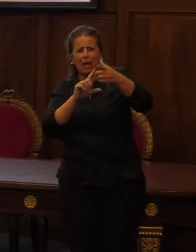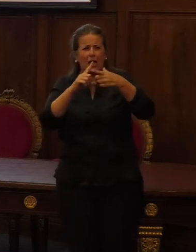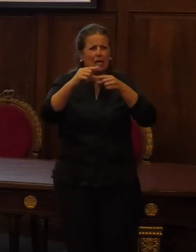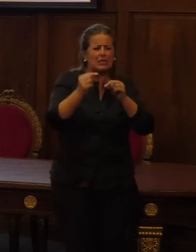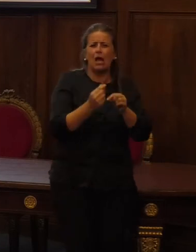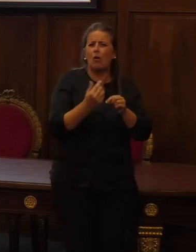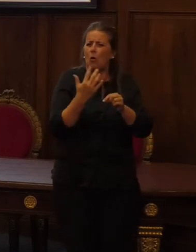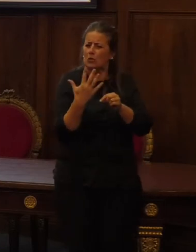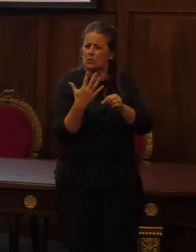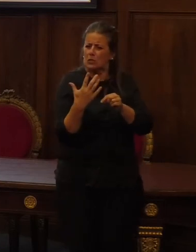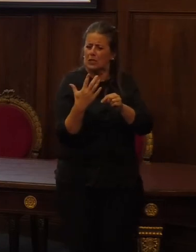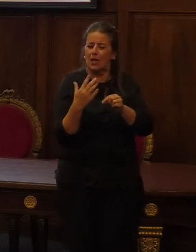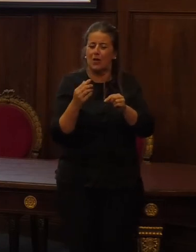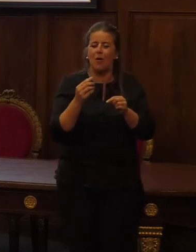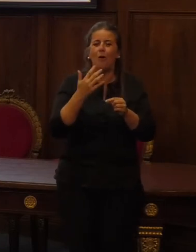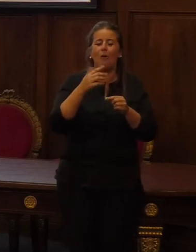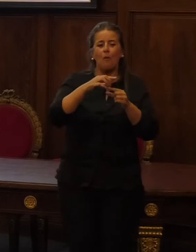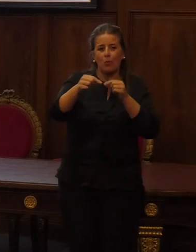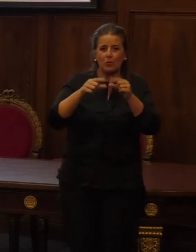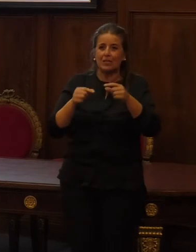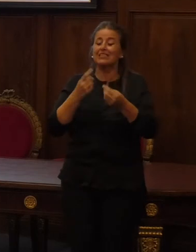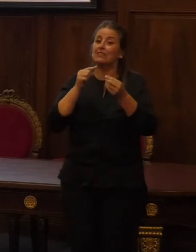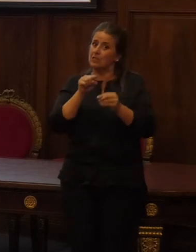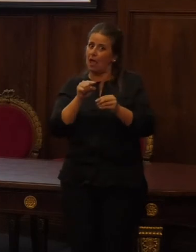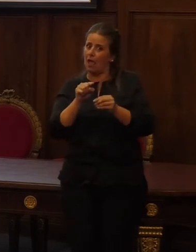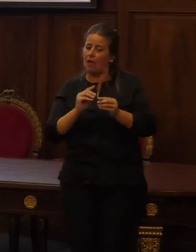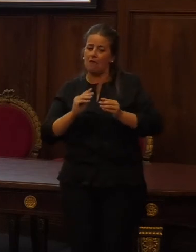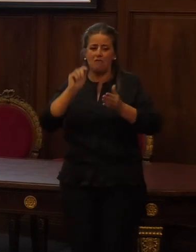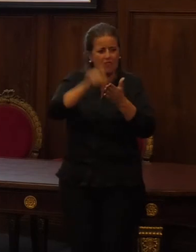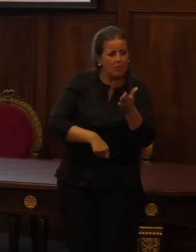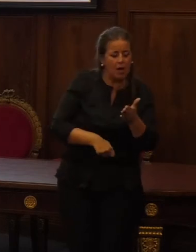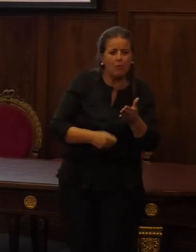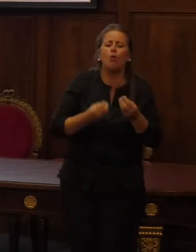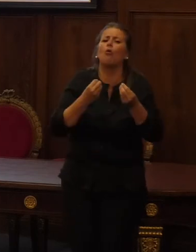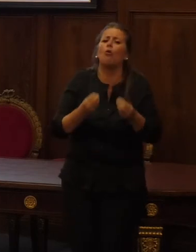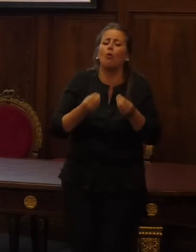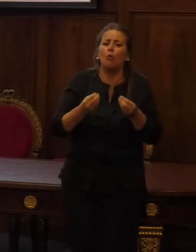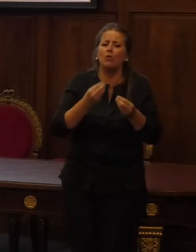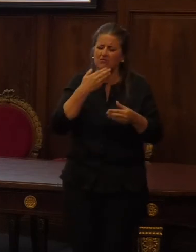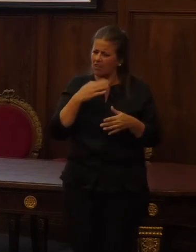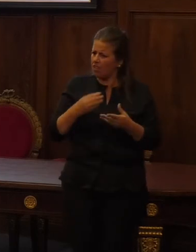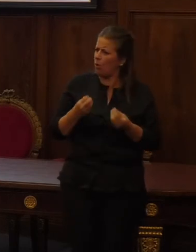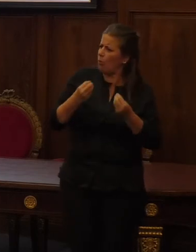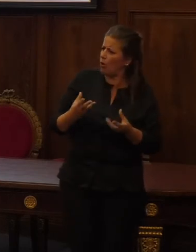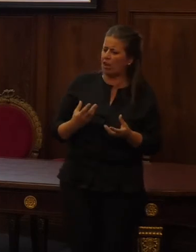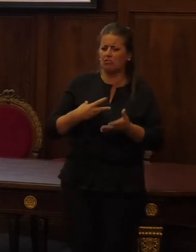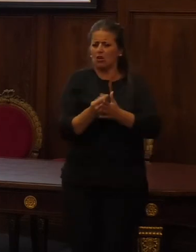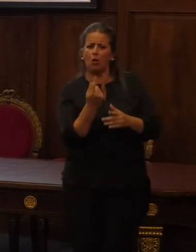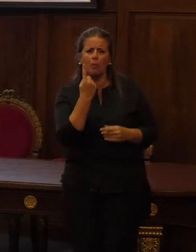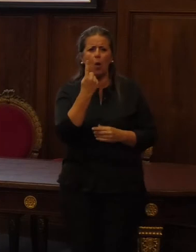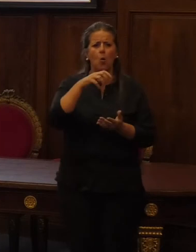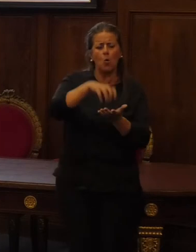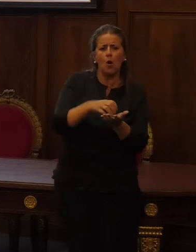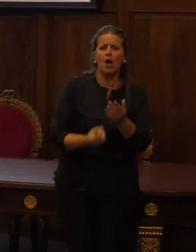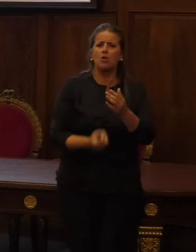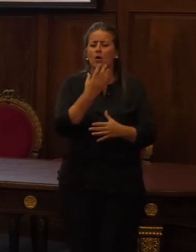puntas que había en el patio, firmamos el pasaje y el ingreso a ese local. Y él nos dice, yo no entiendo por qué ustedes no se compran un local nuevo